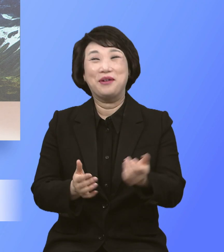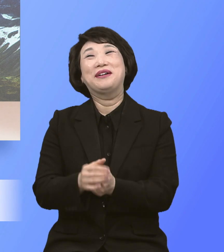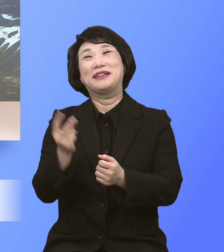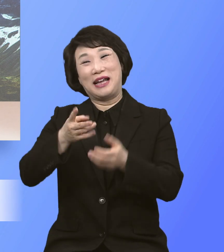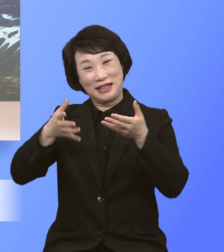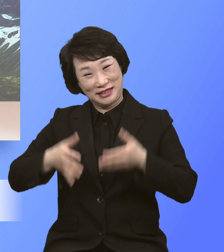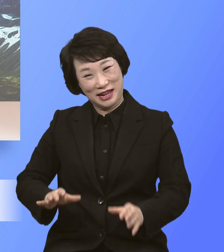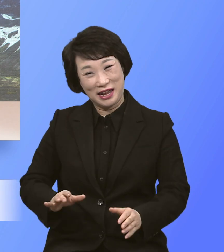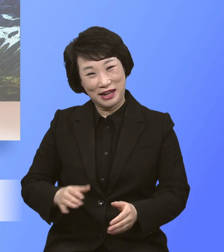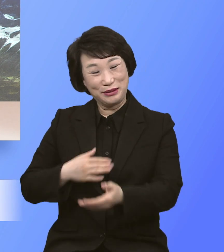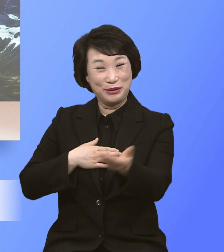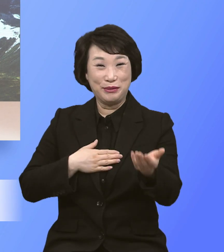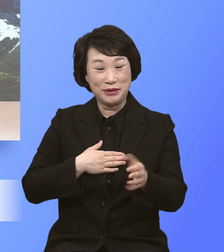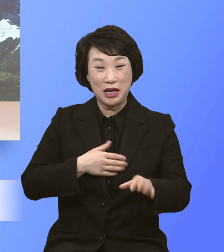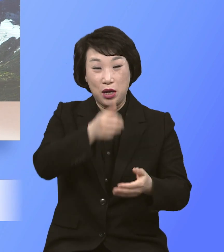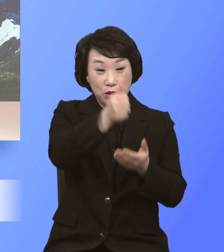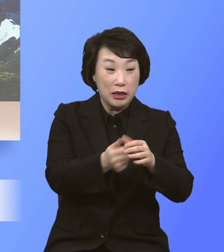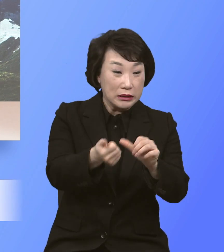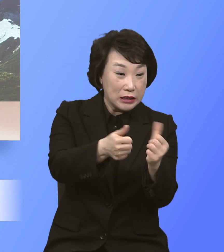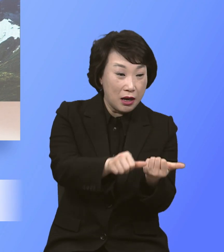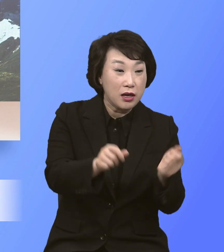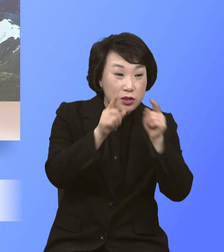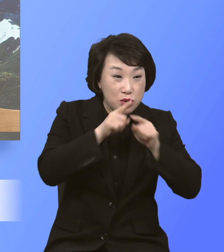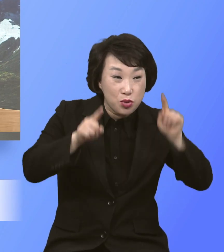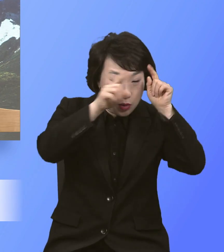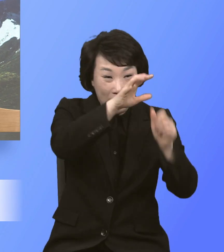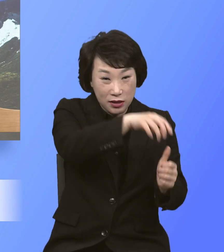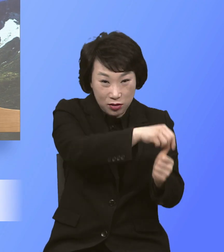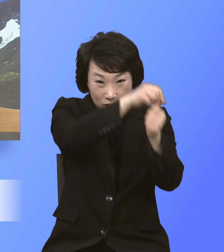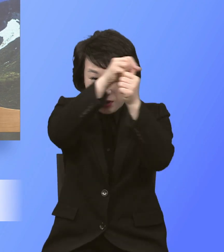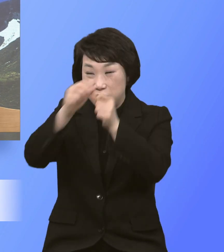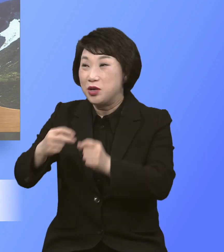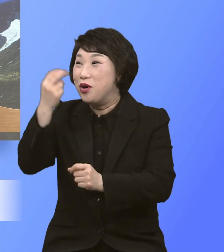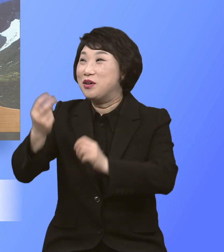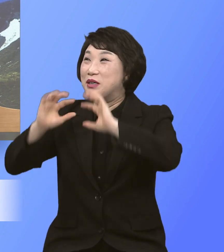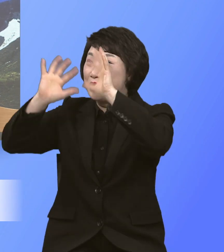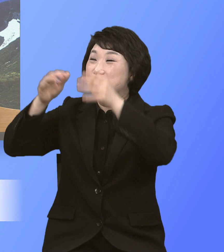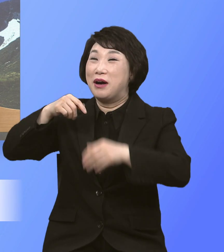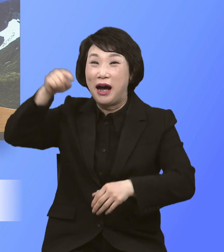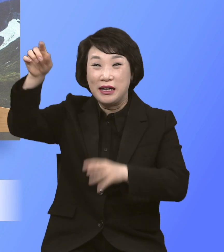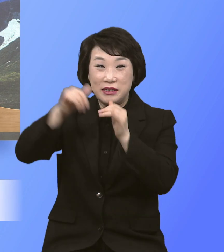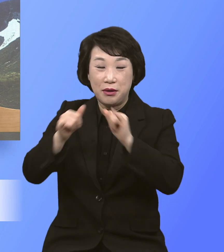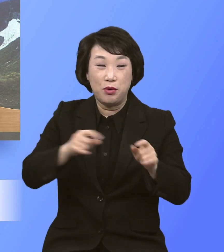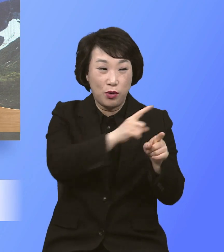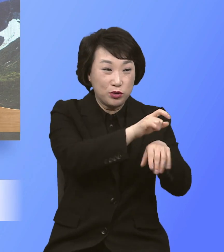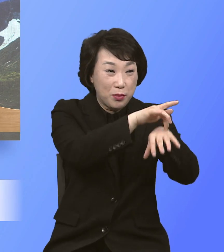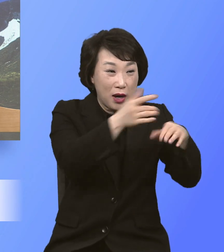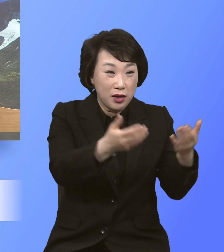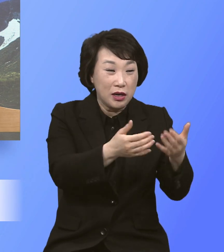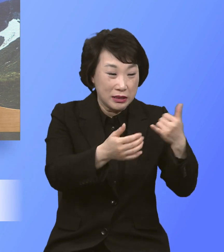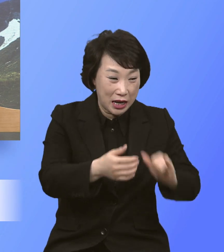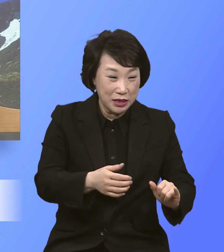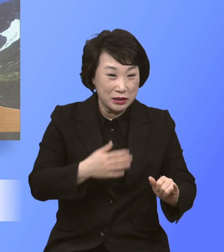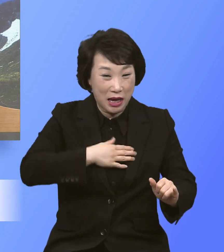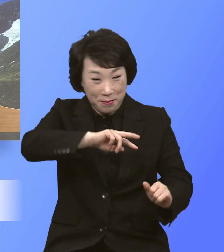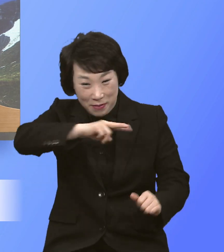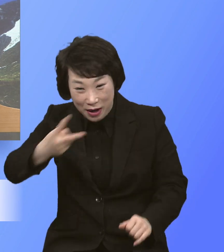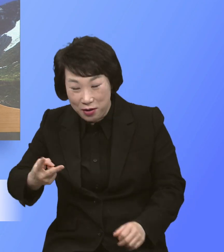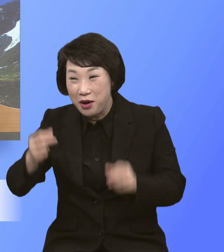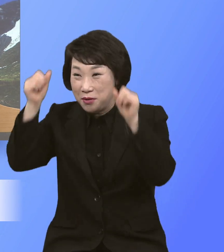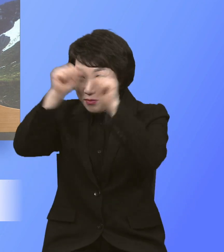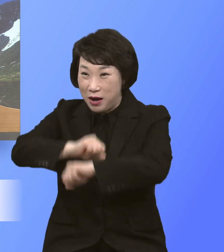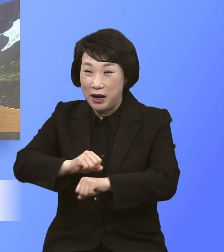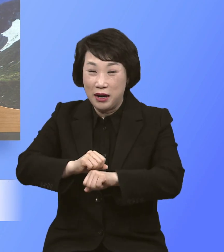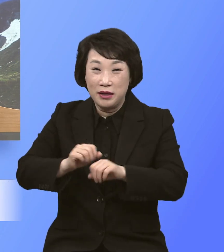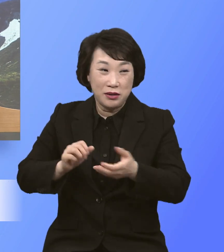것이 죄와 사망과 지옥에서 영생과 천국 갈 자로 마귀 사탄 귀신의 자식에서